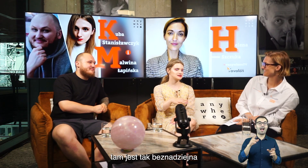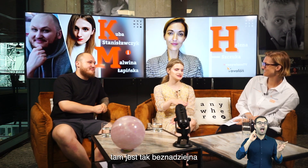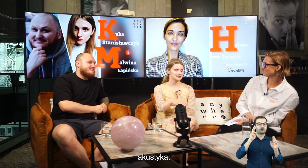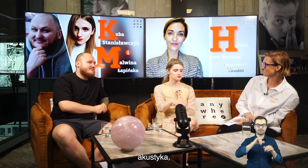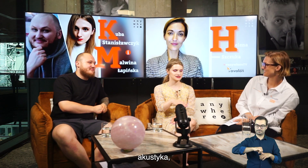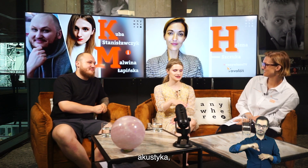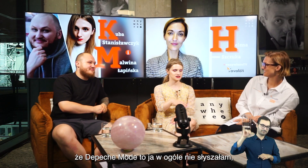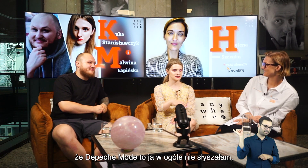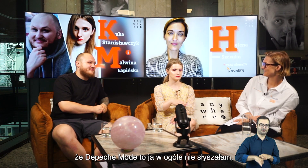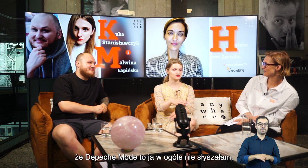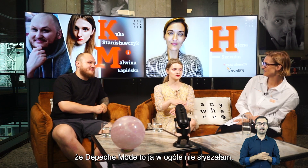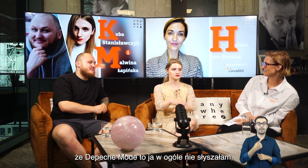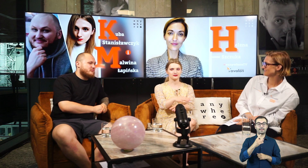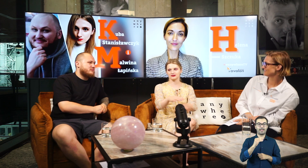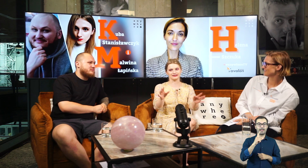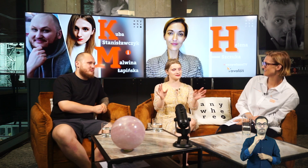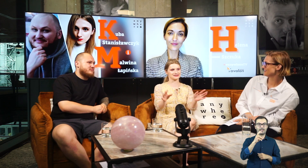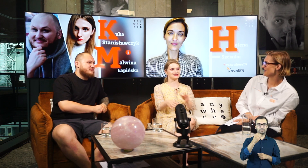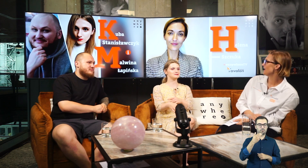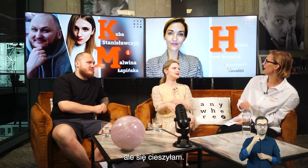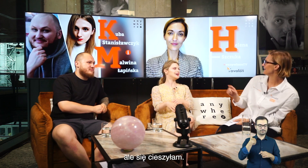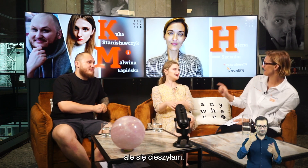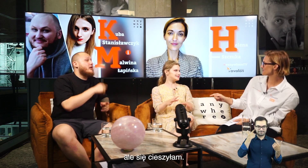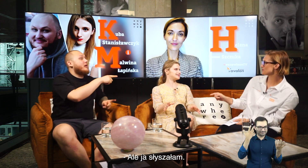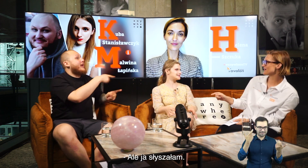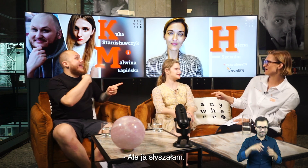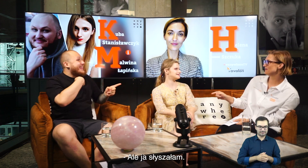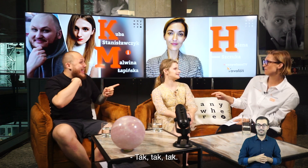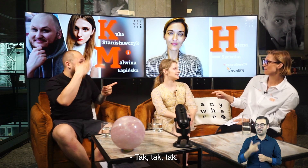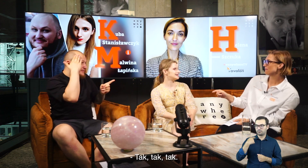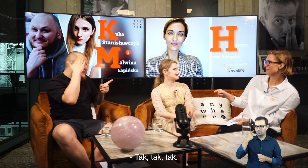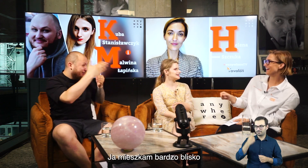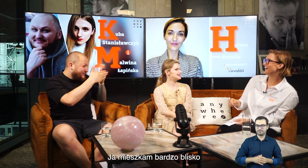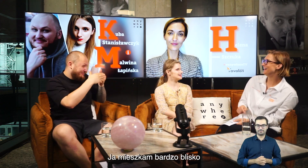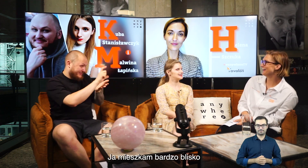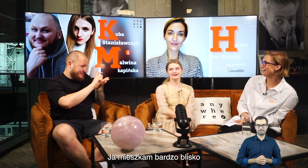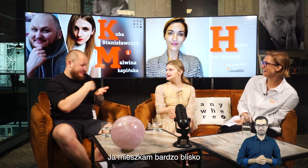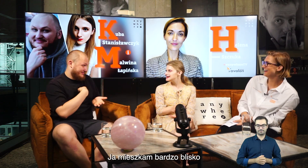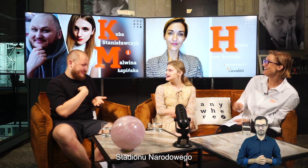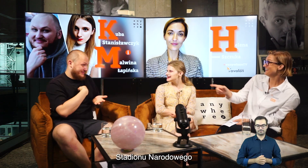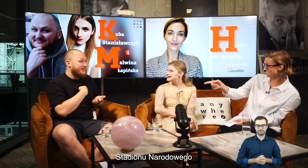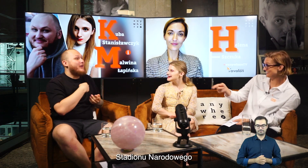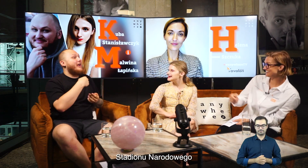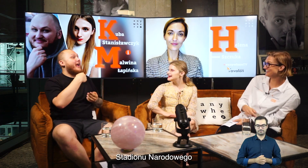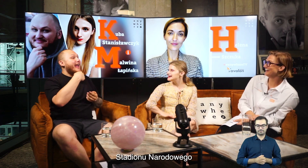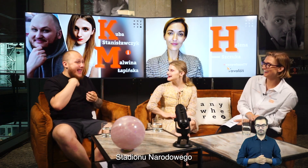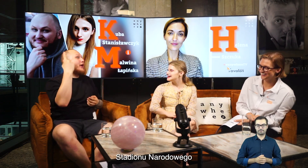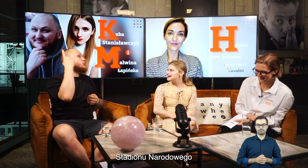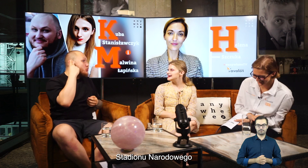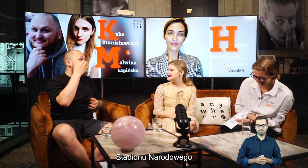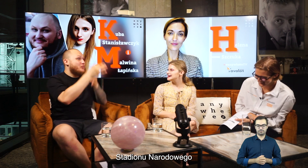jest tak beznadziejna akustyka, że te Depeche Mode to ja w ogóle nie słyszałam. Ale ja słyszałam. Cieszyłam. Tak. Pan, ja mieszkam bardzo blisko Stadionu właśnie.